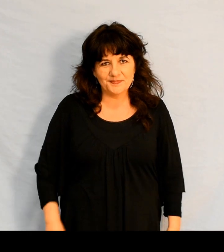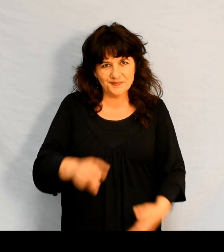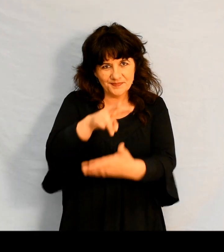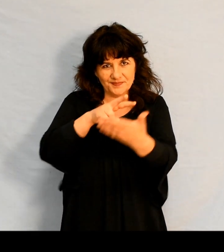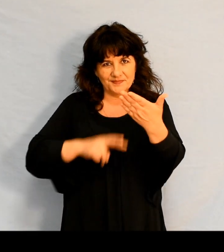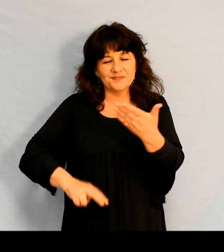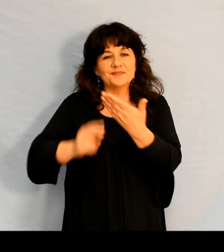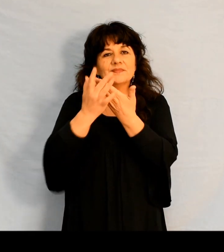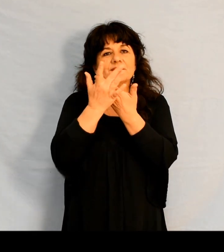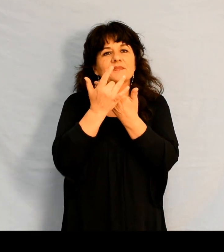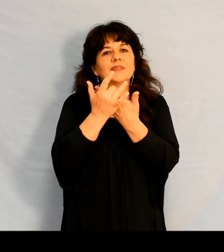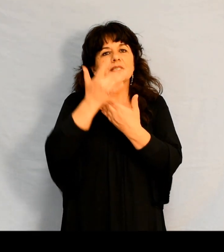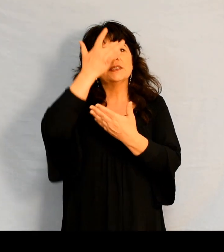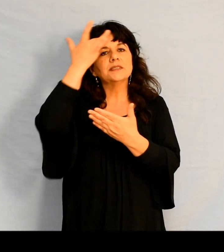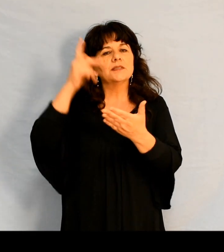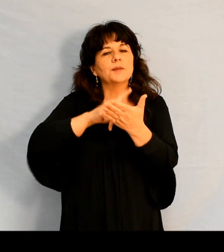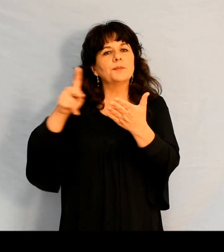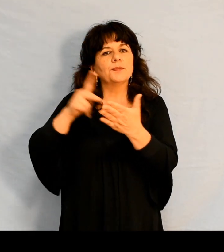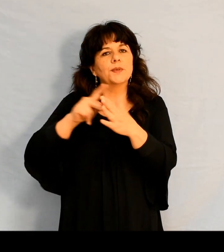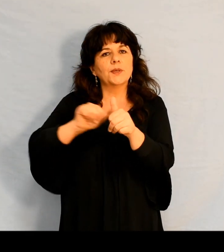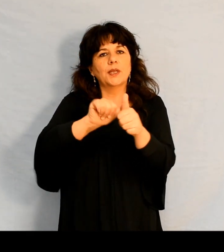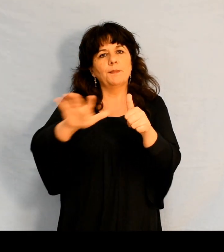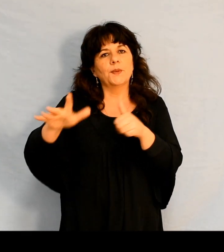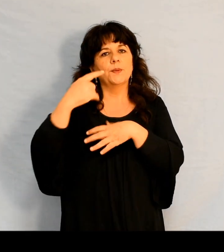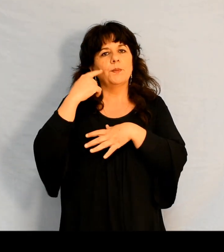Lecture de la lettre de saint Paul apôtre aux Romains.